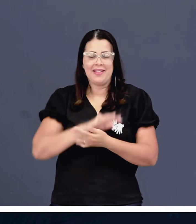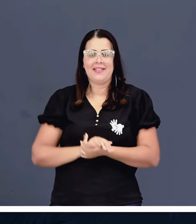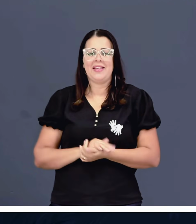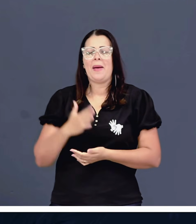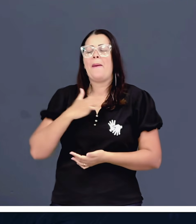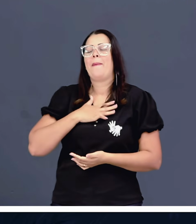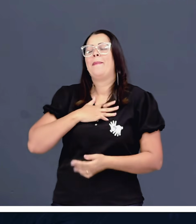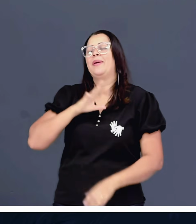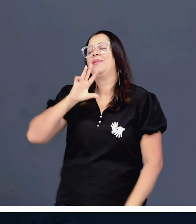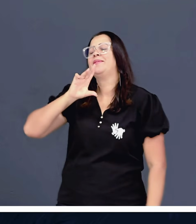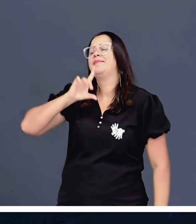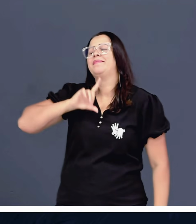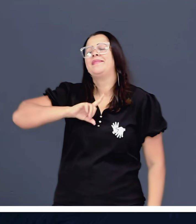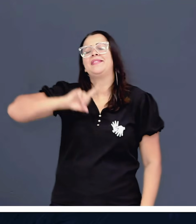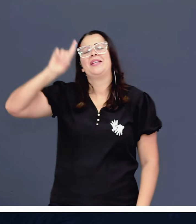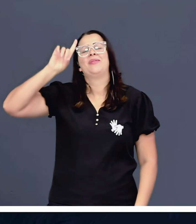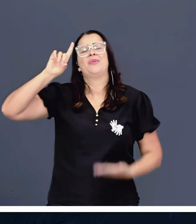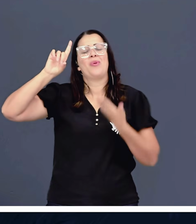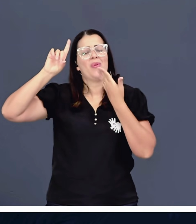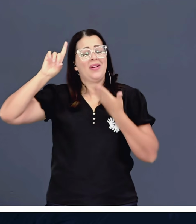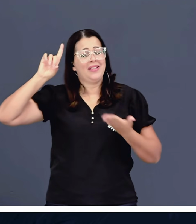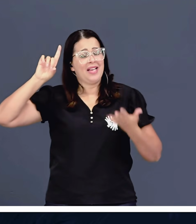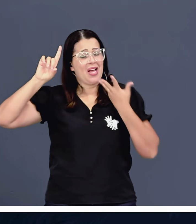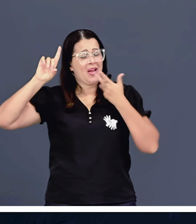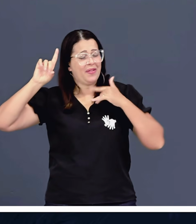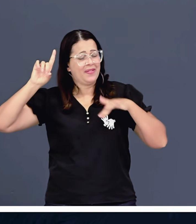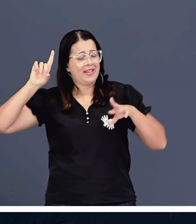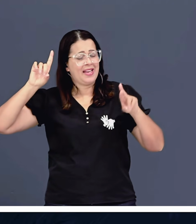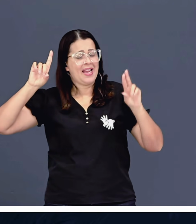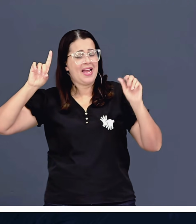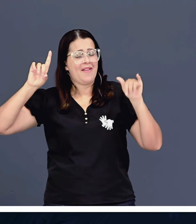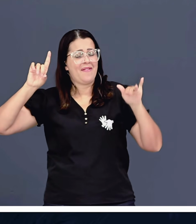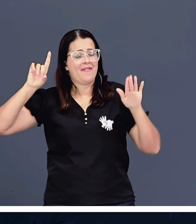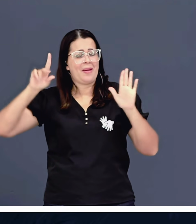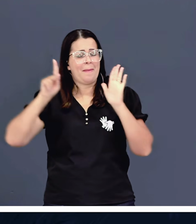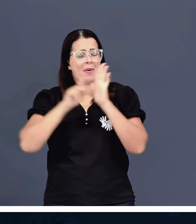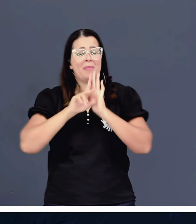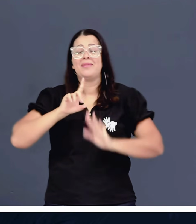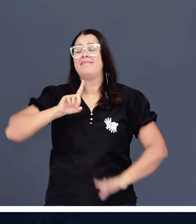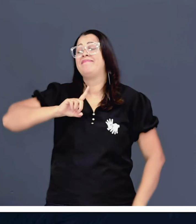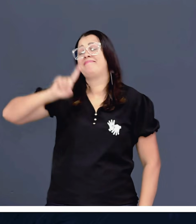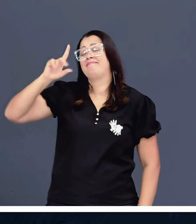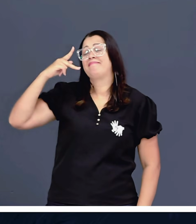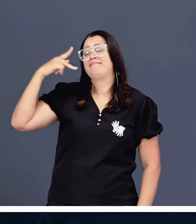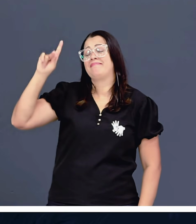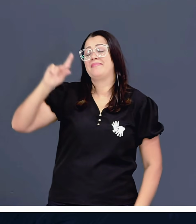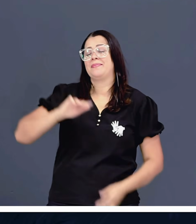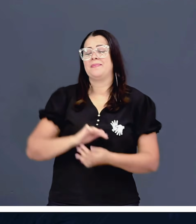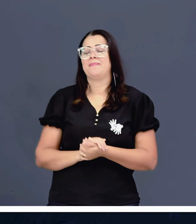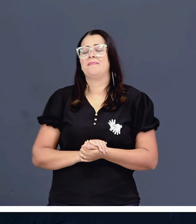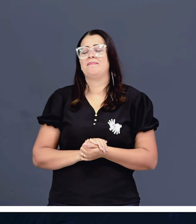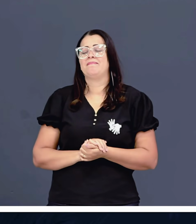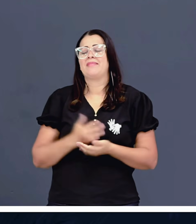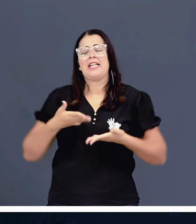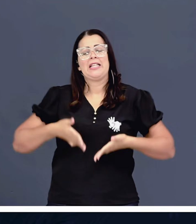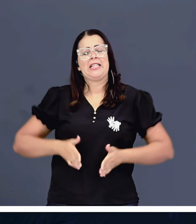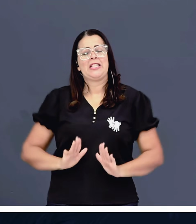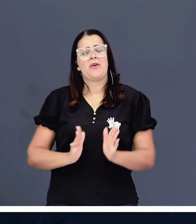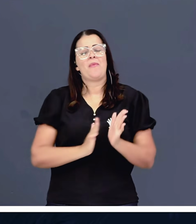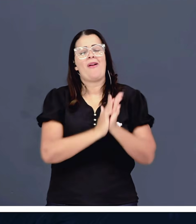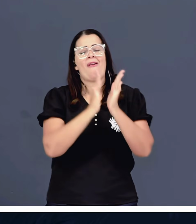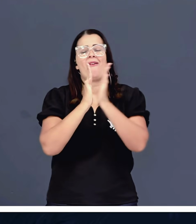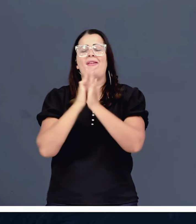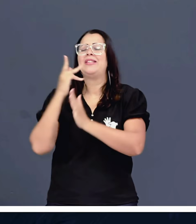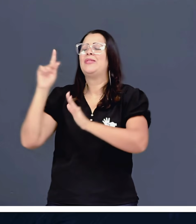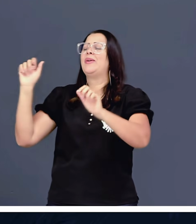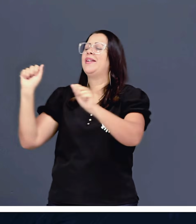Meu Deus, o Ravi é teu. Ele te pertence. Ele nasceu para louvor da